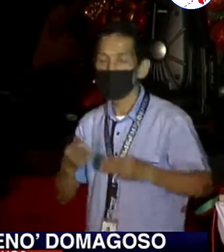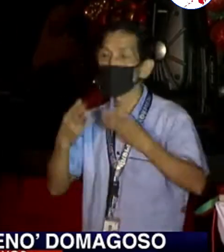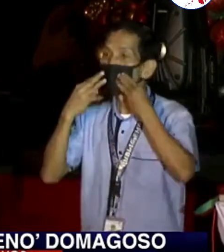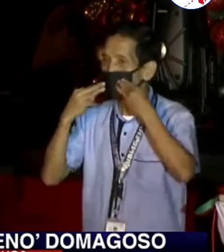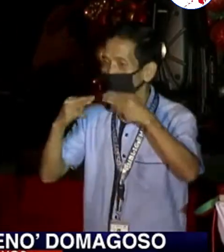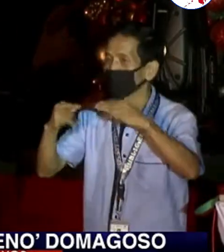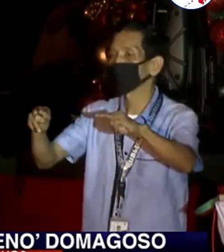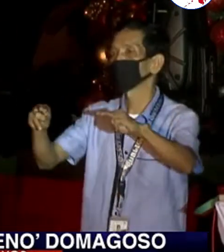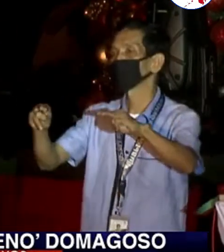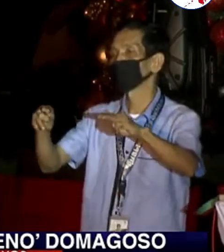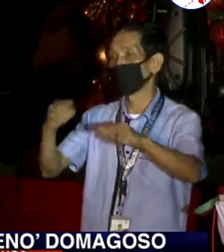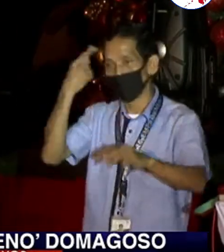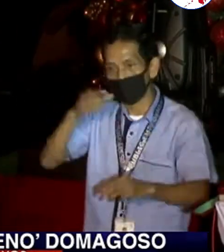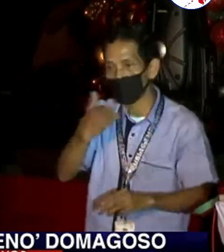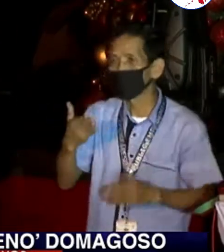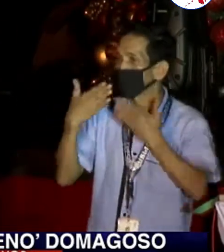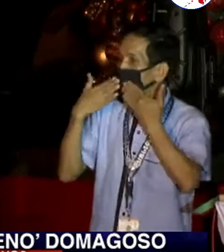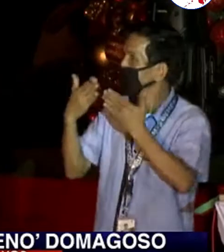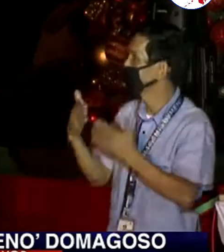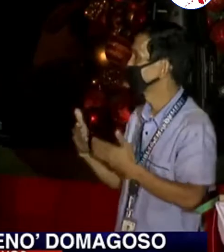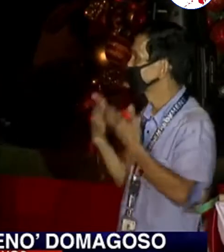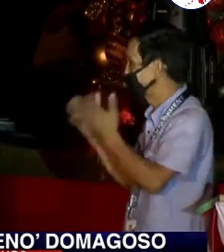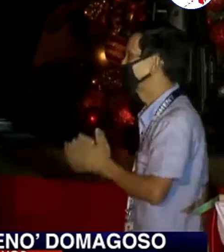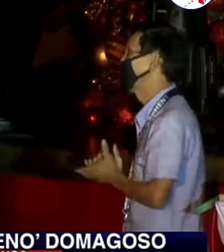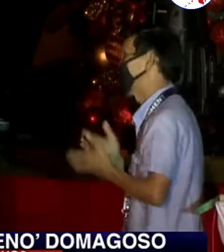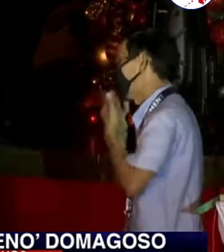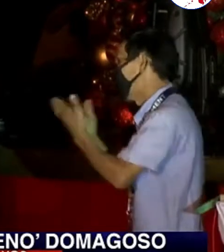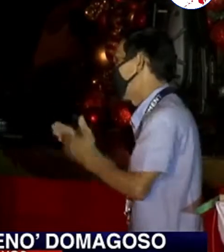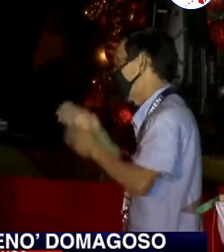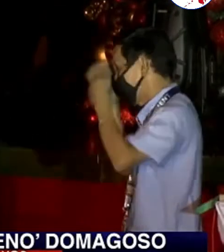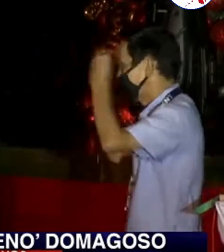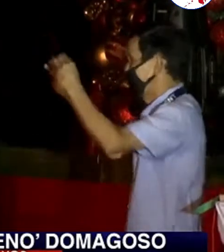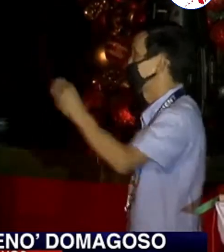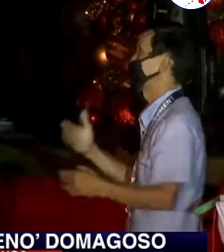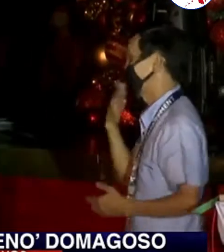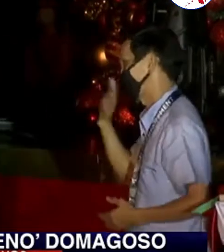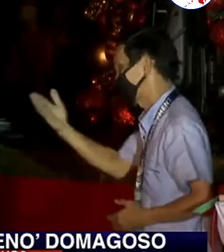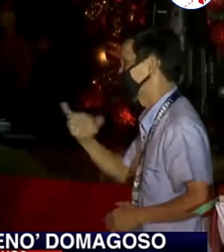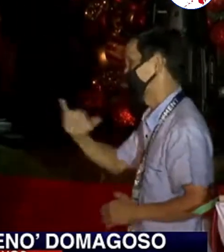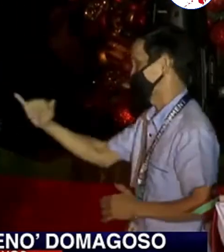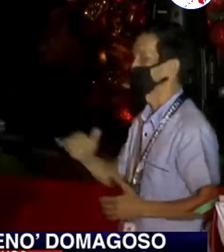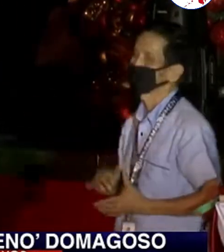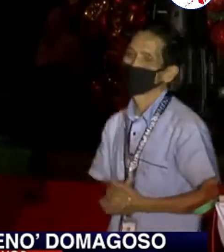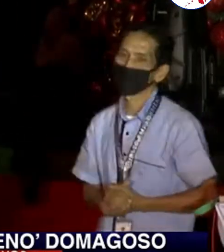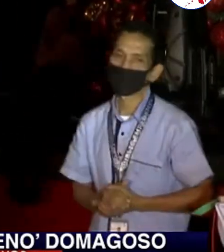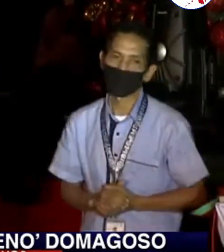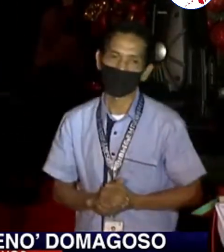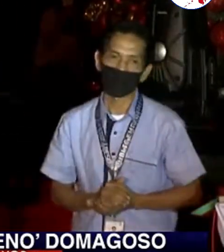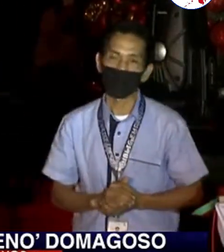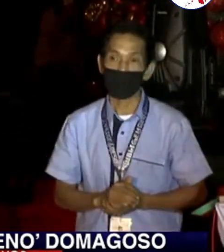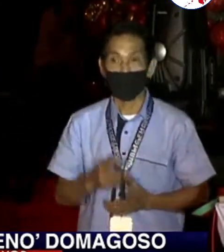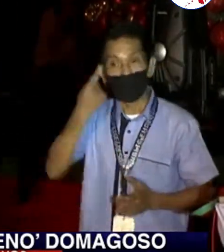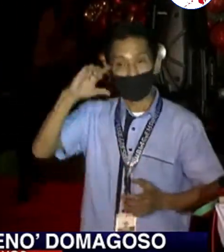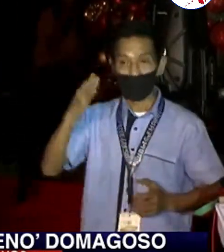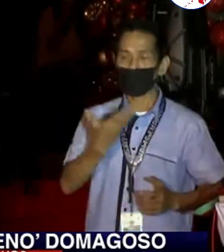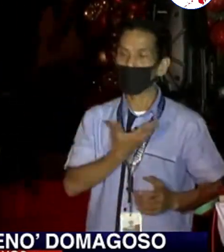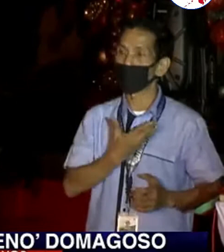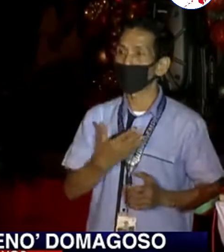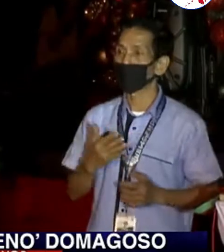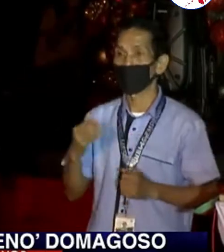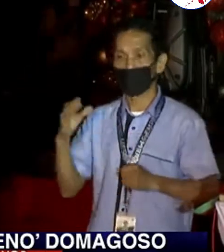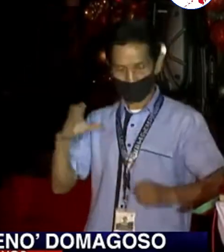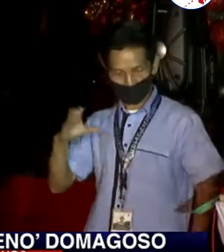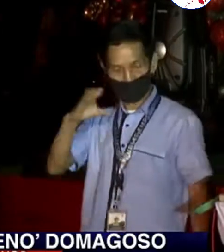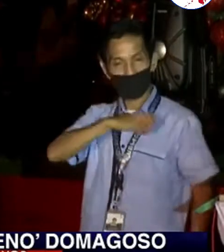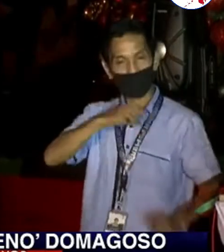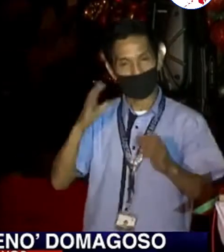mensahe sa kanila. Maraming salamat sa iyo, Brother Jess. Thank you. Sa ating pong mga